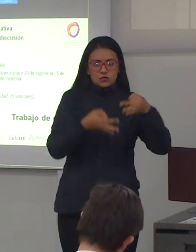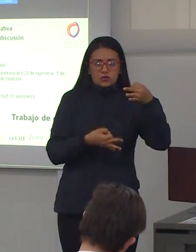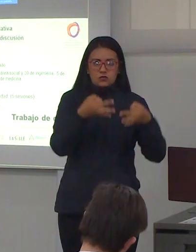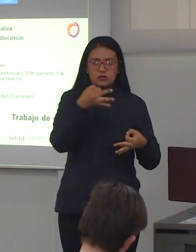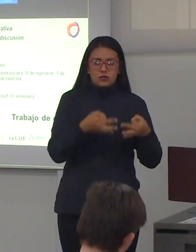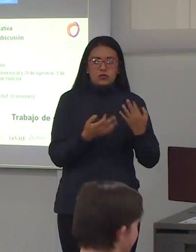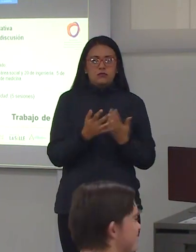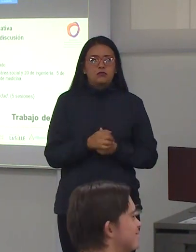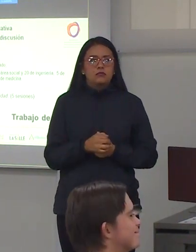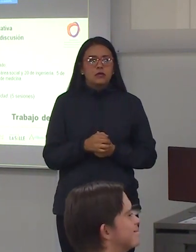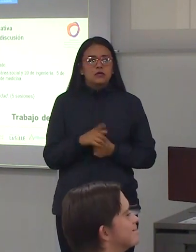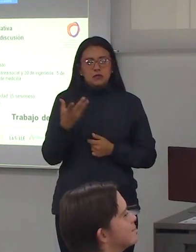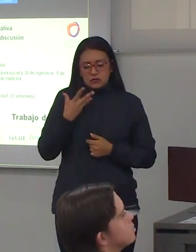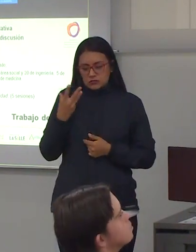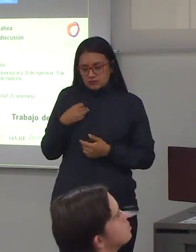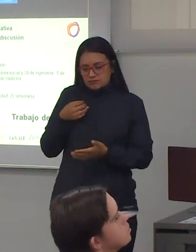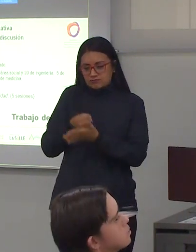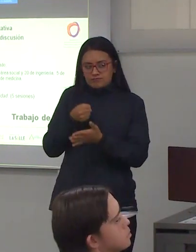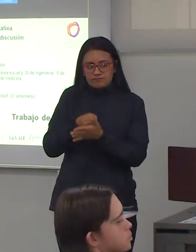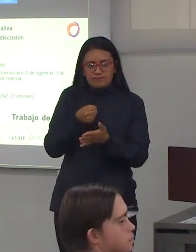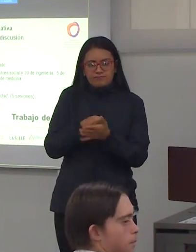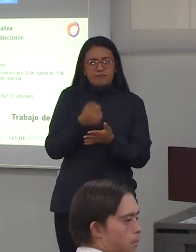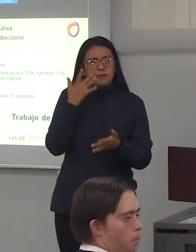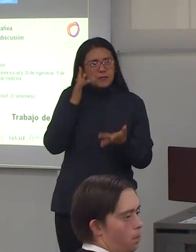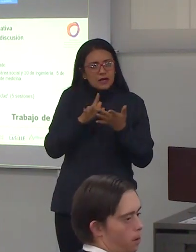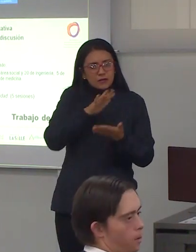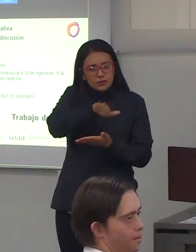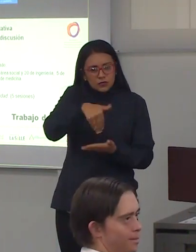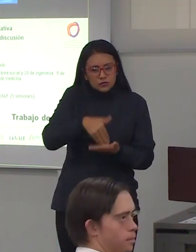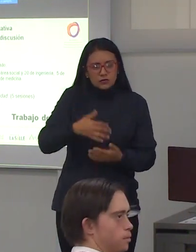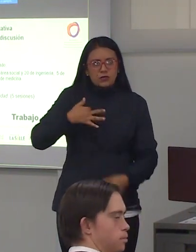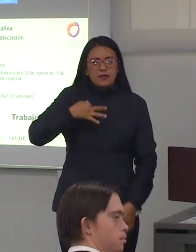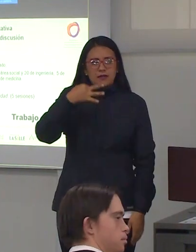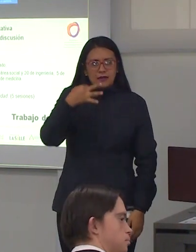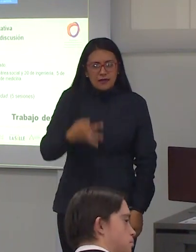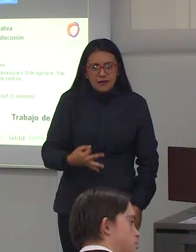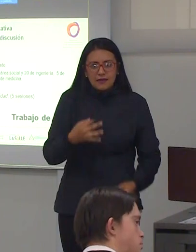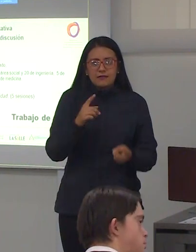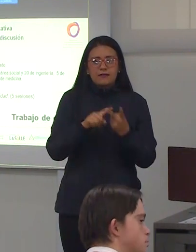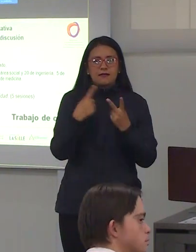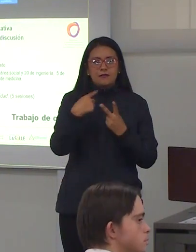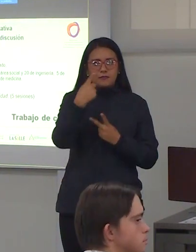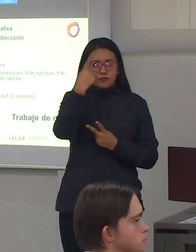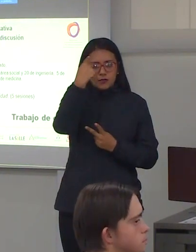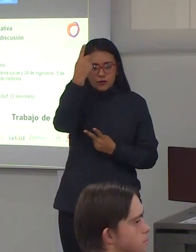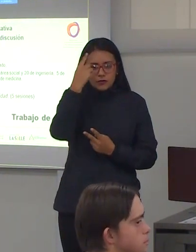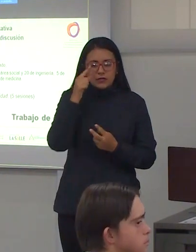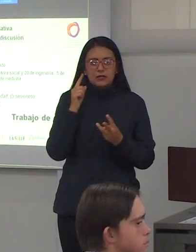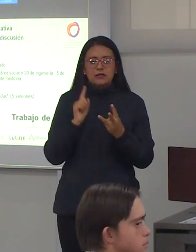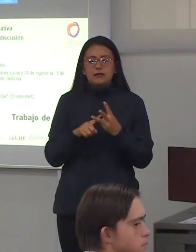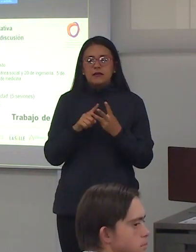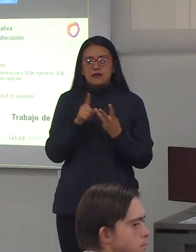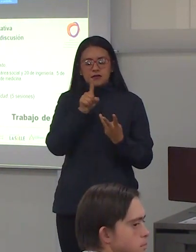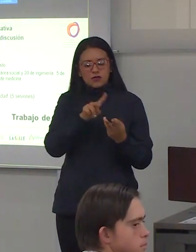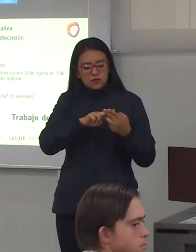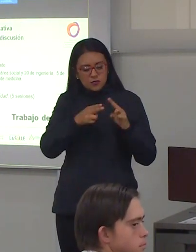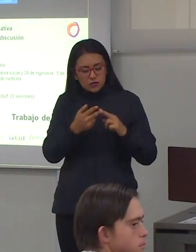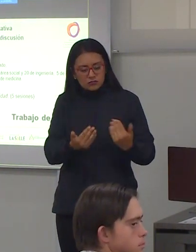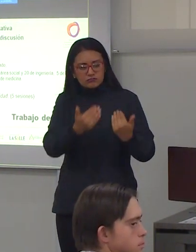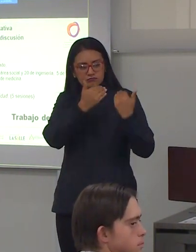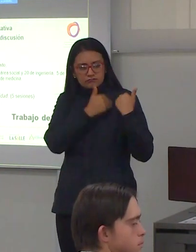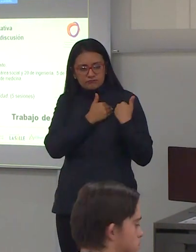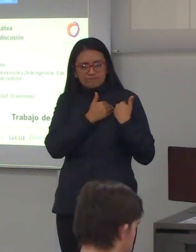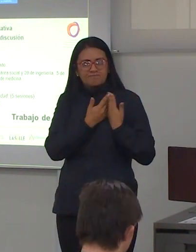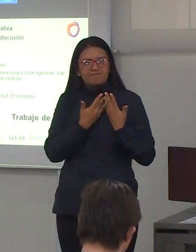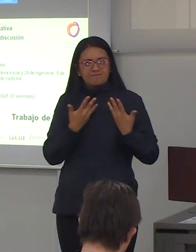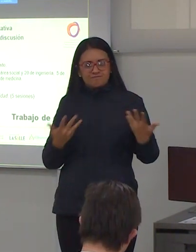nosotros nos estamos buscando más desde una postura ética, política, en lo que tiene que ver con la responsabilidad